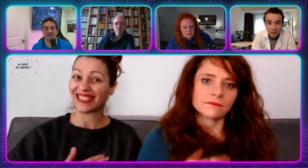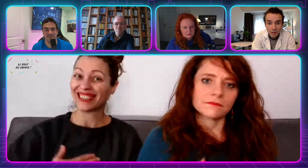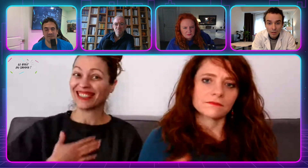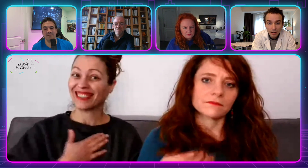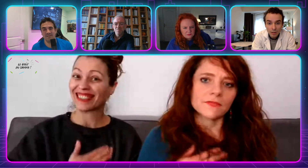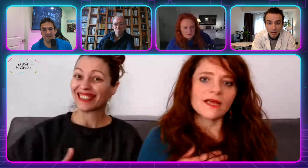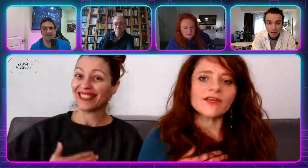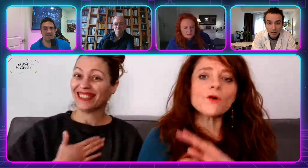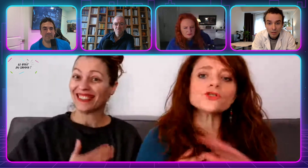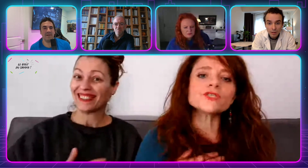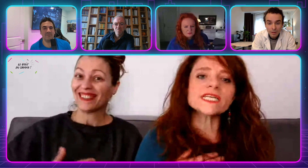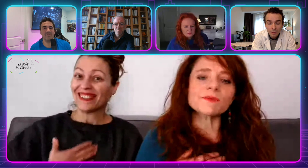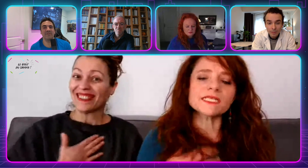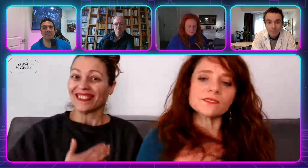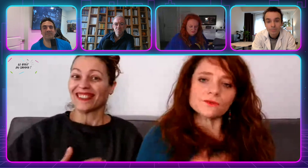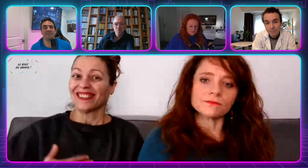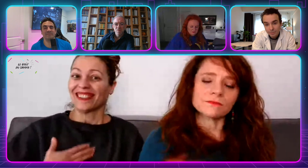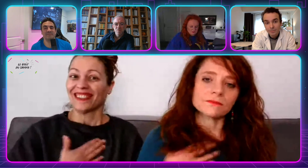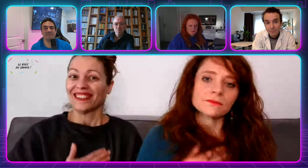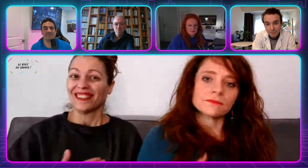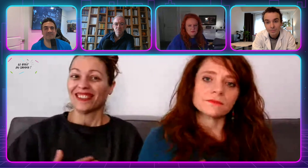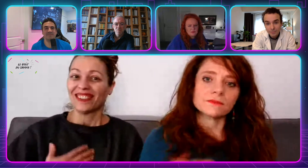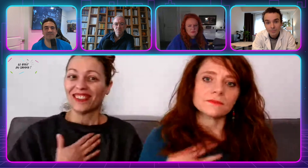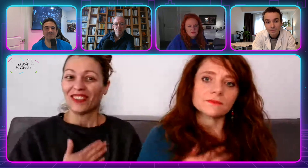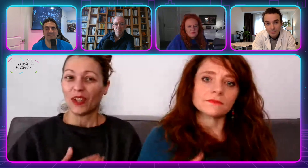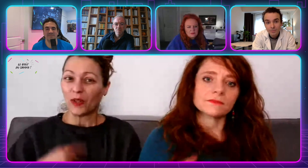D'accord, ouais. Ah oui. avec Pas aucune contente. expression.